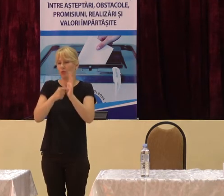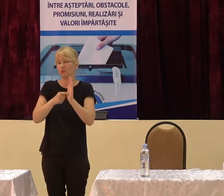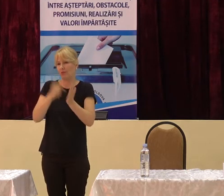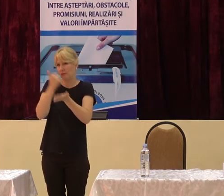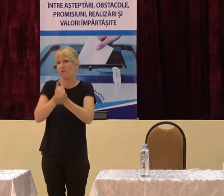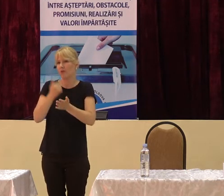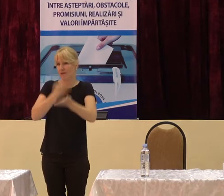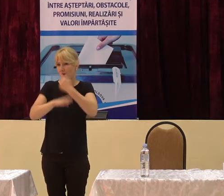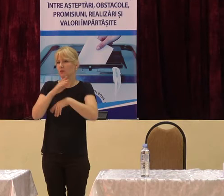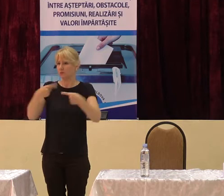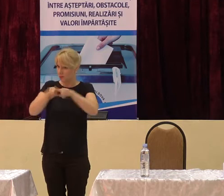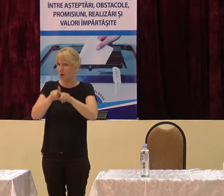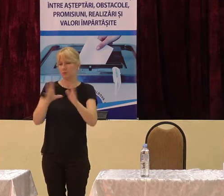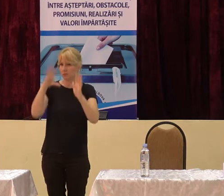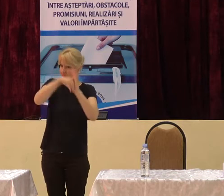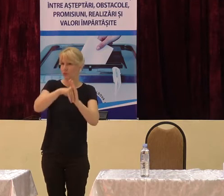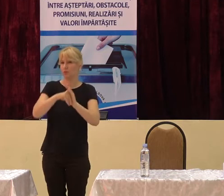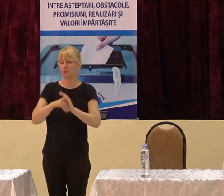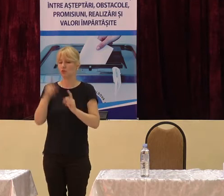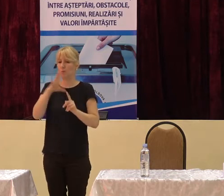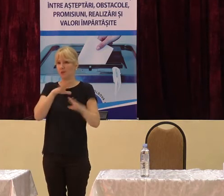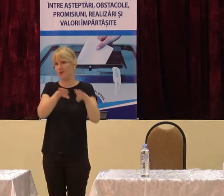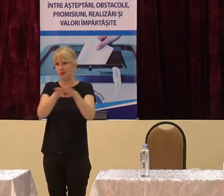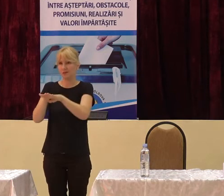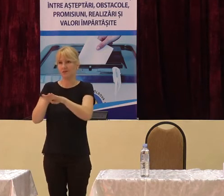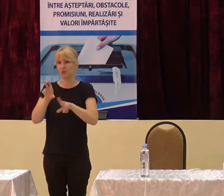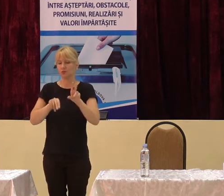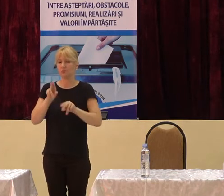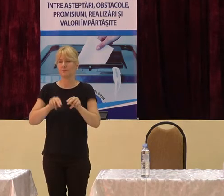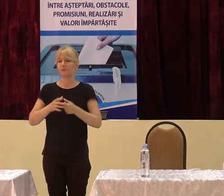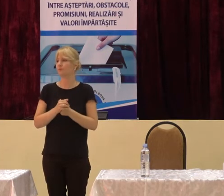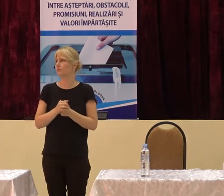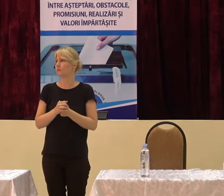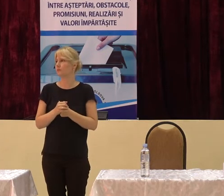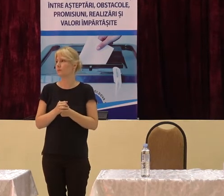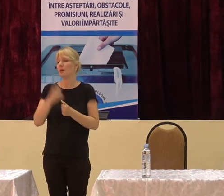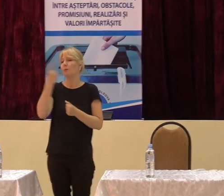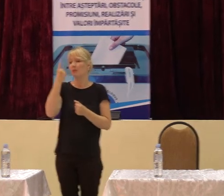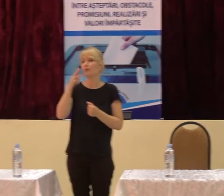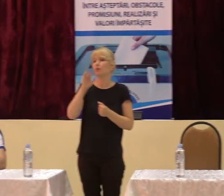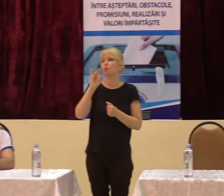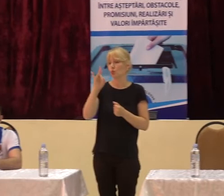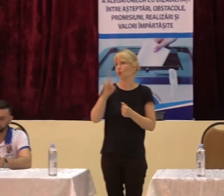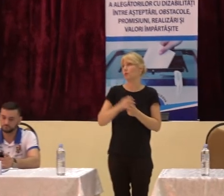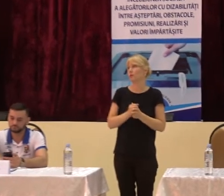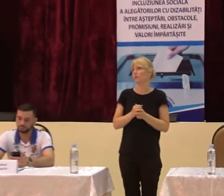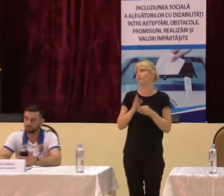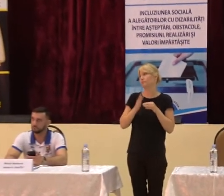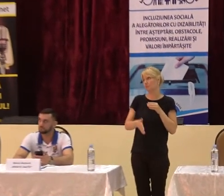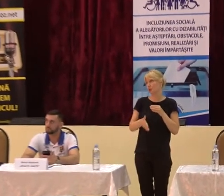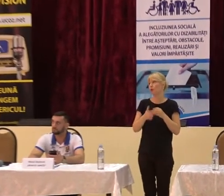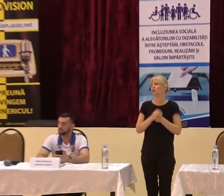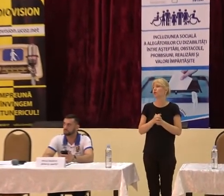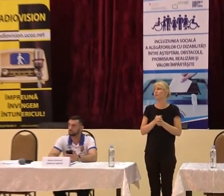mulțumesc, da, asta vrem să complet. Mulțumim! Vă mulțumim mult! Mulțumim! Prima rundă a loteriei electorale s-a